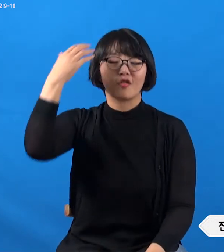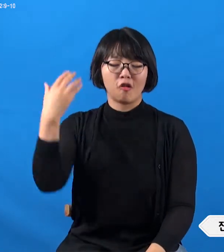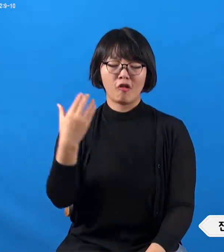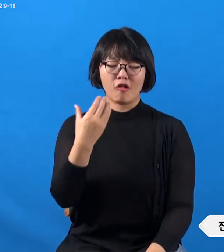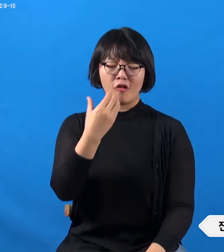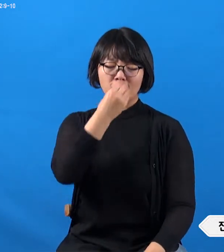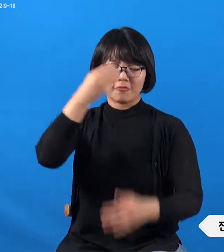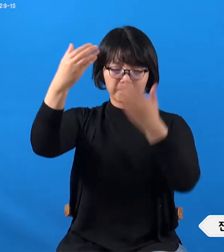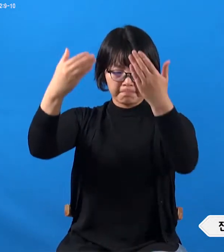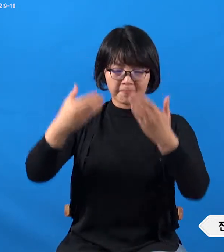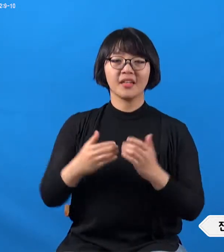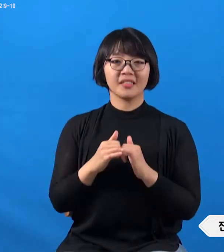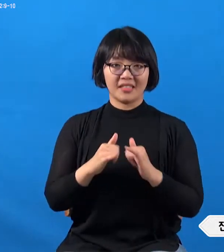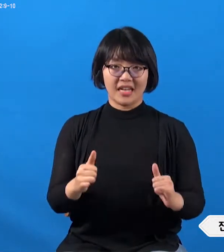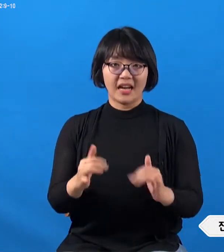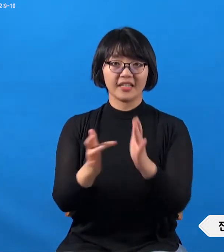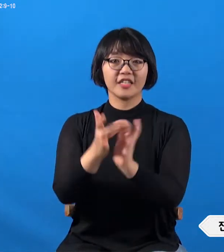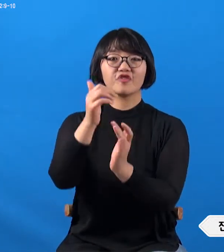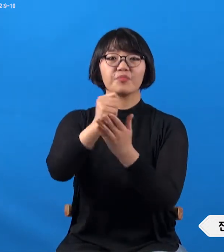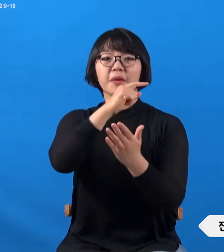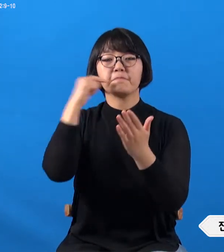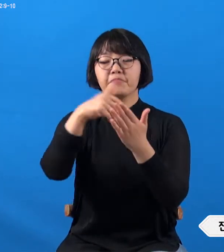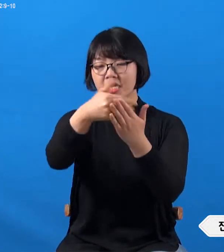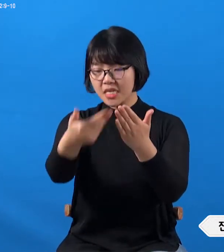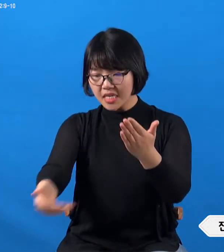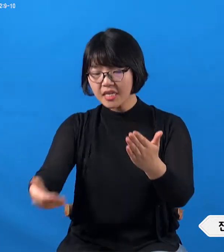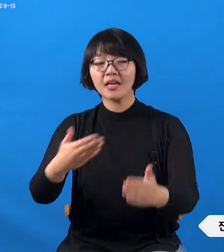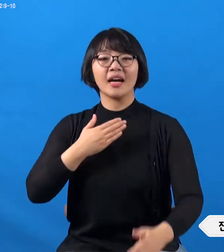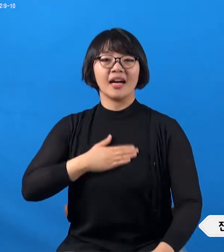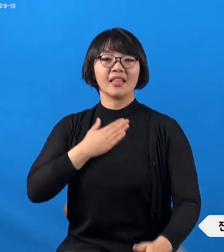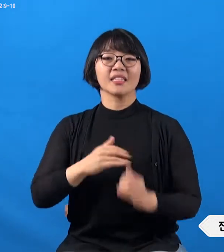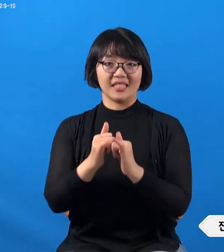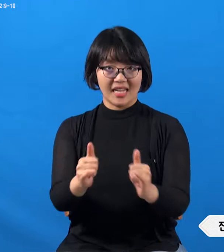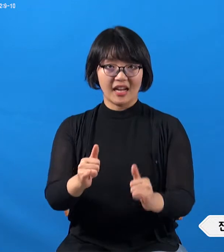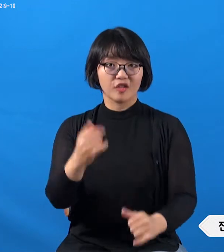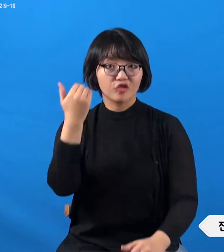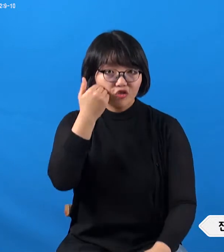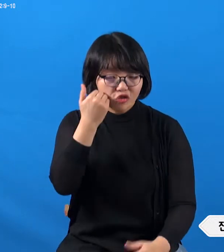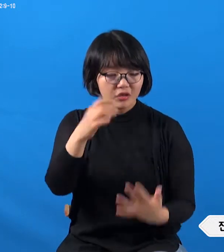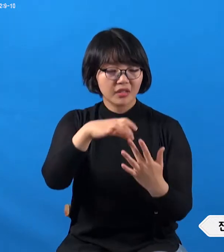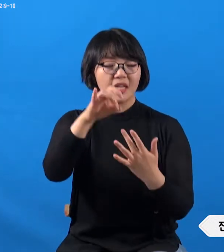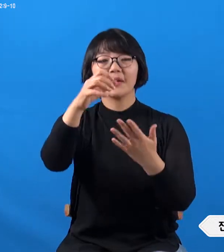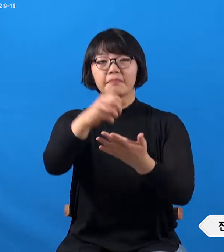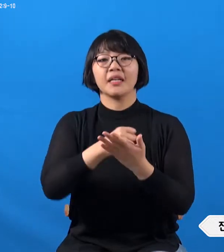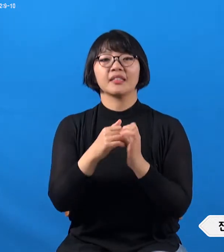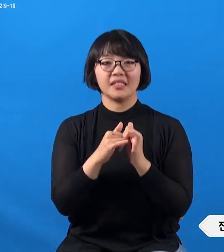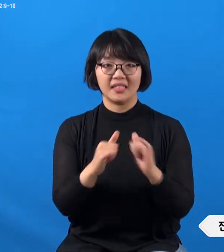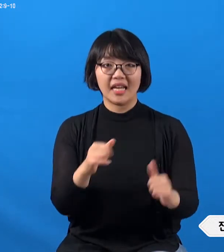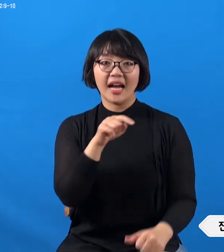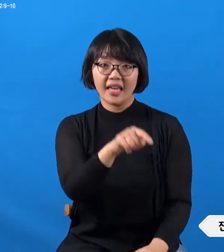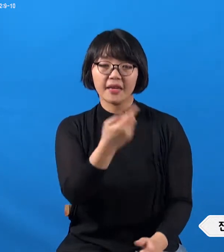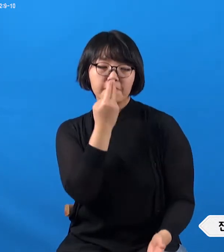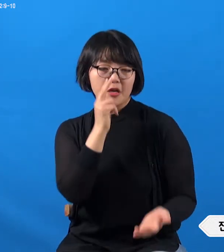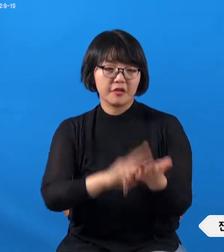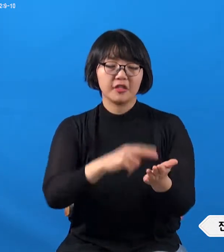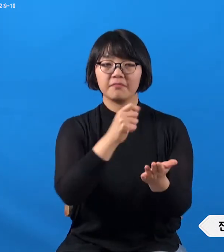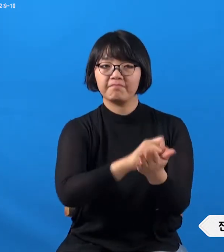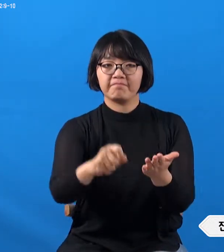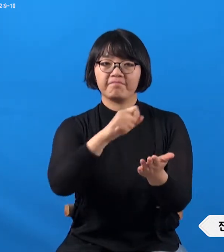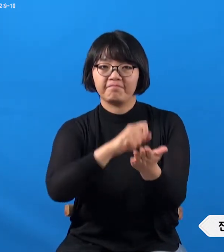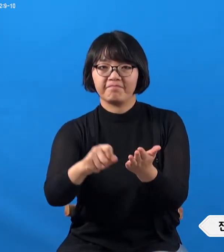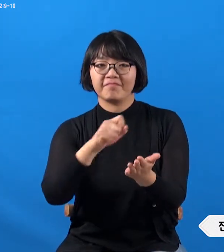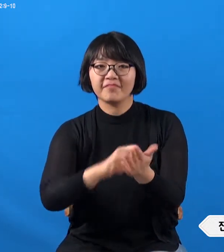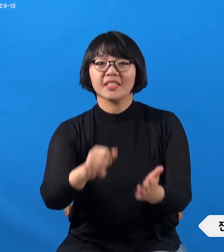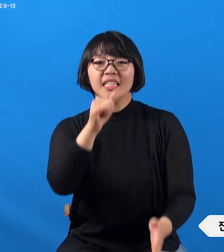받은 자들, 그리스도의 피 뿌리심을 받은 자들, 바로 택하심을 받은 자들에게